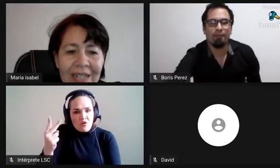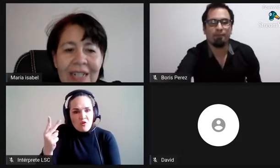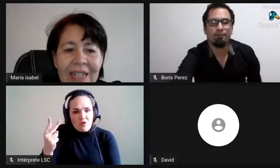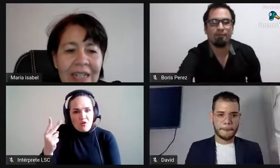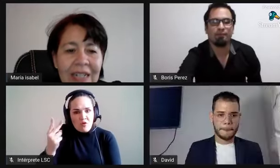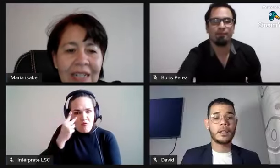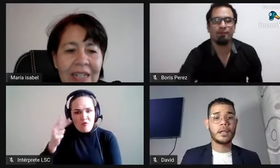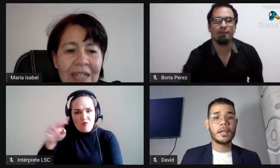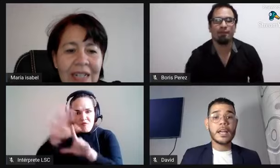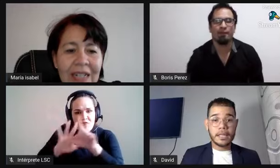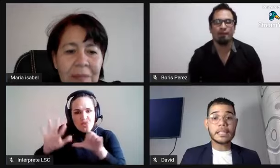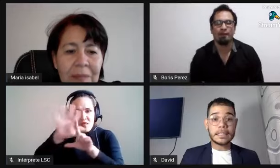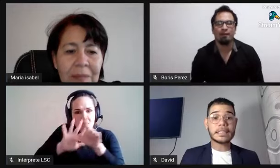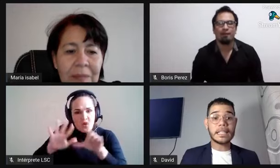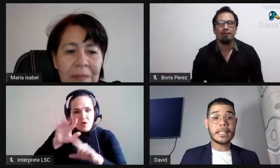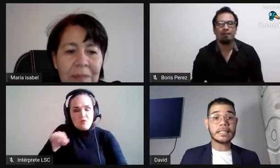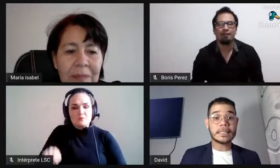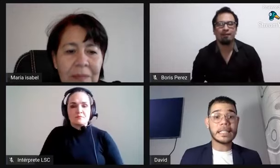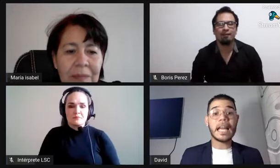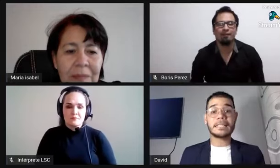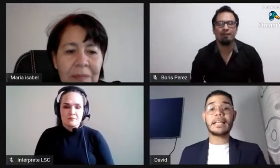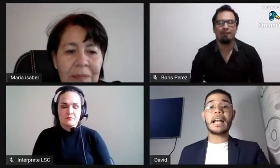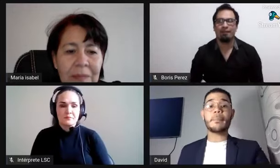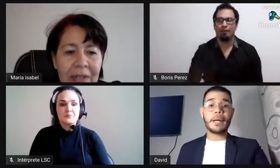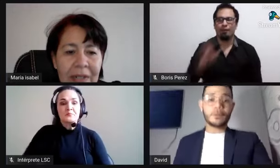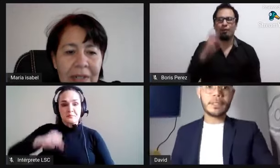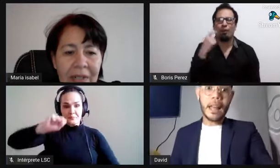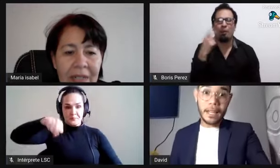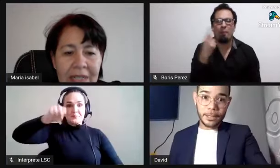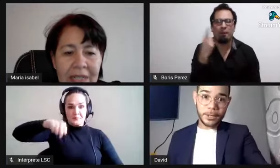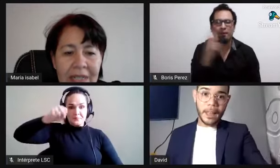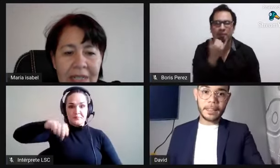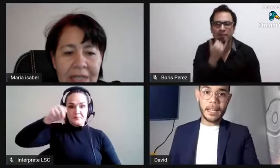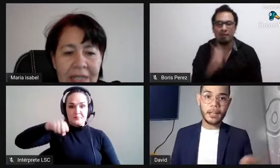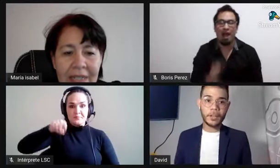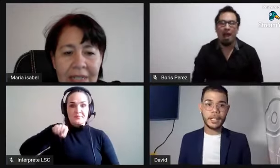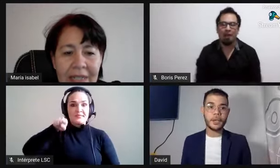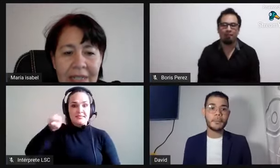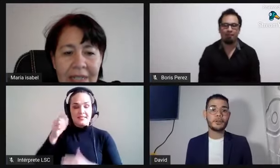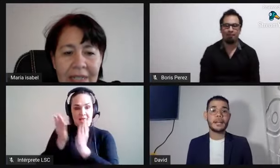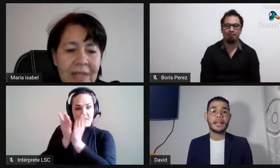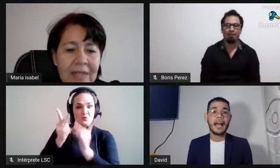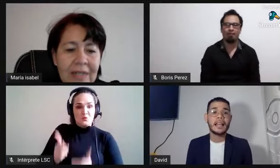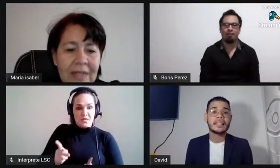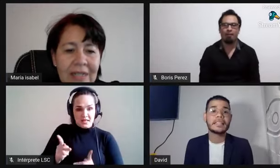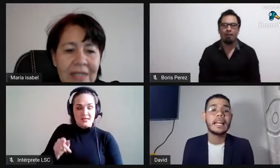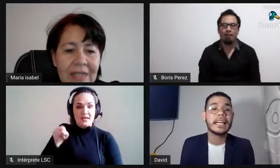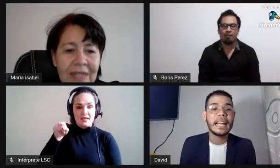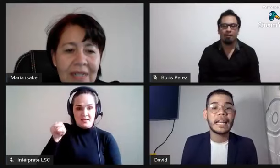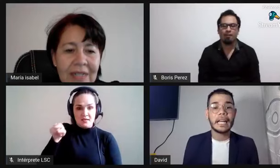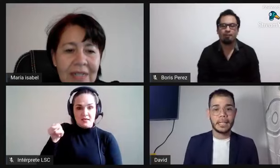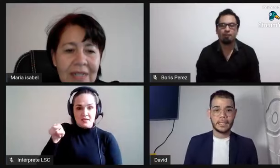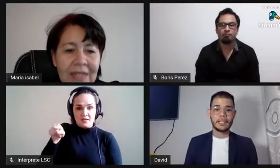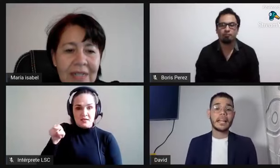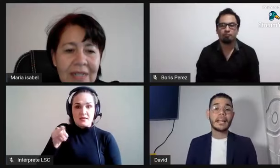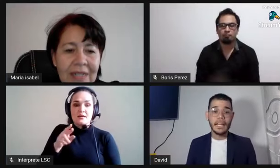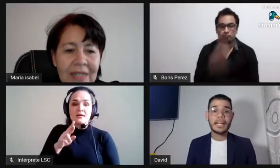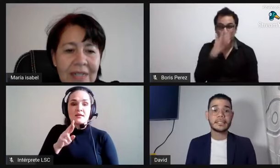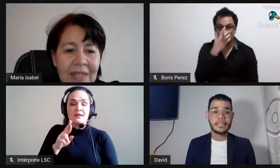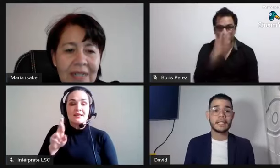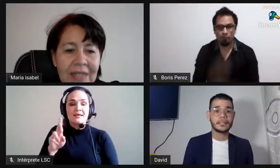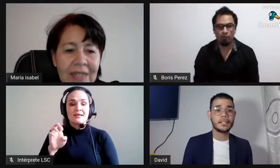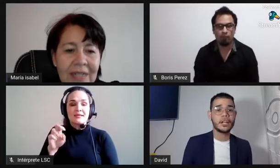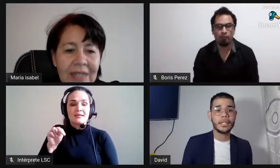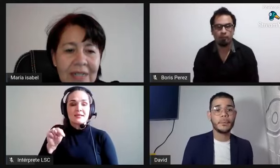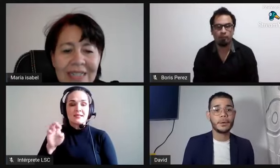¿Pudieron ver el video que dice? Sí, esa era la pregunta del estudiante Porque esa persona no ha podido entrar. de